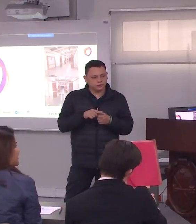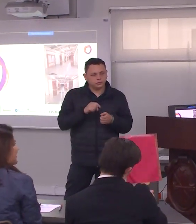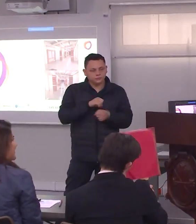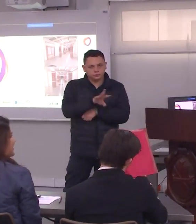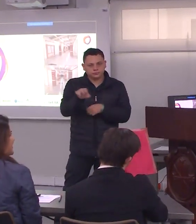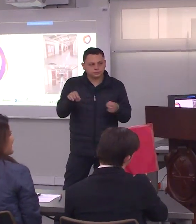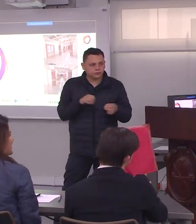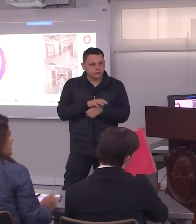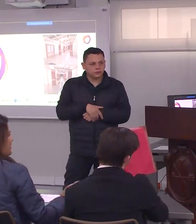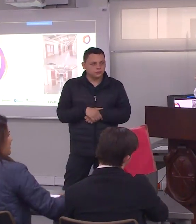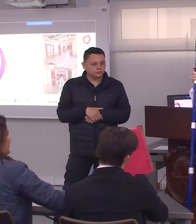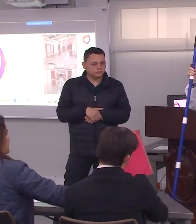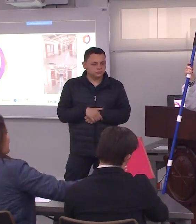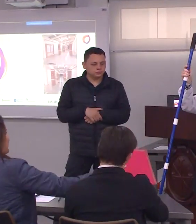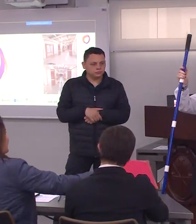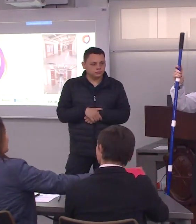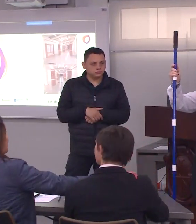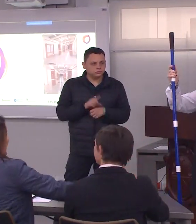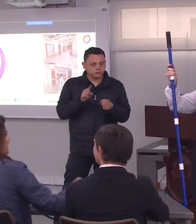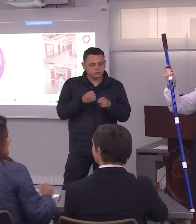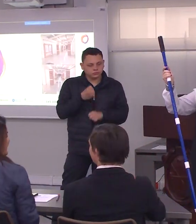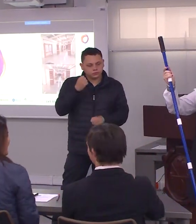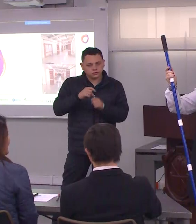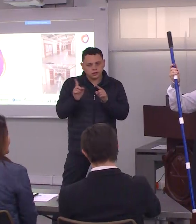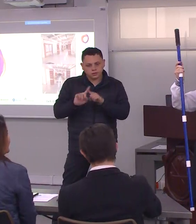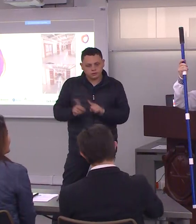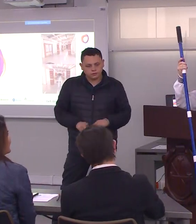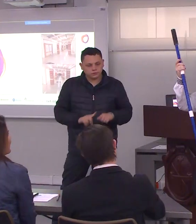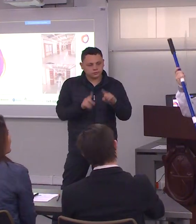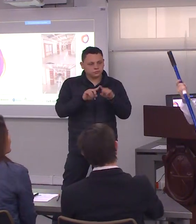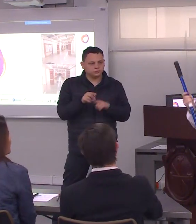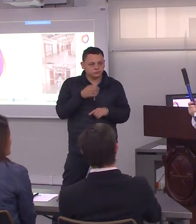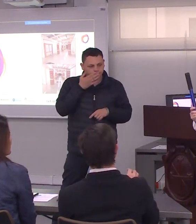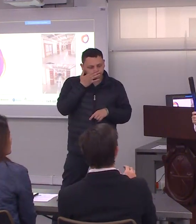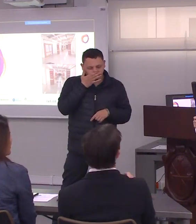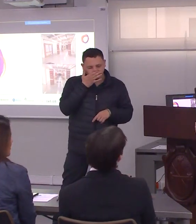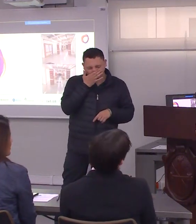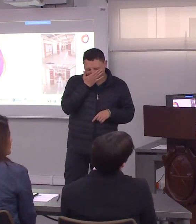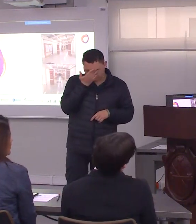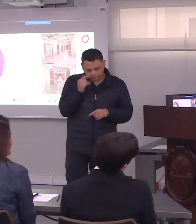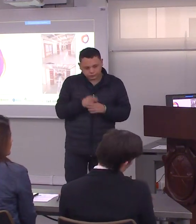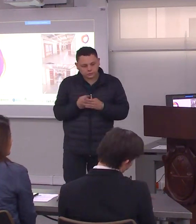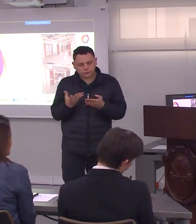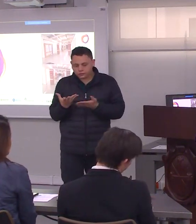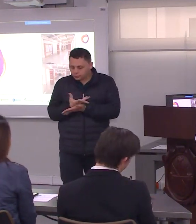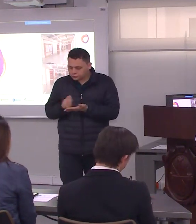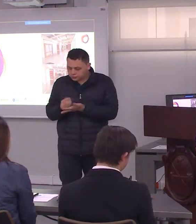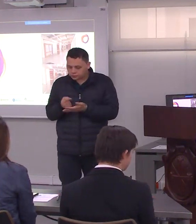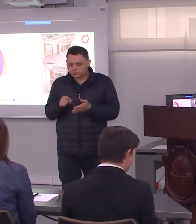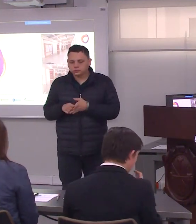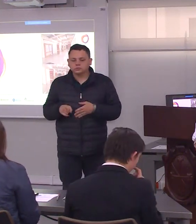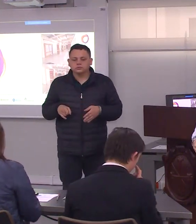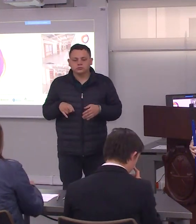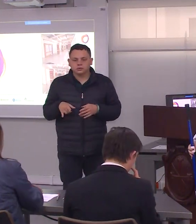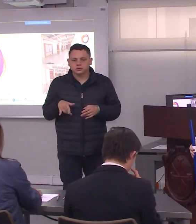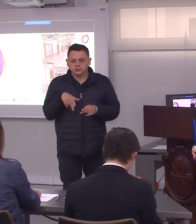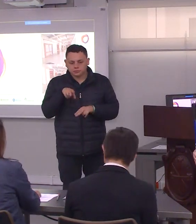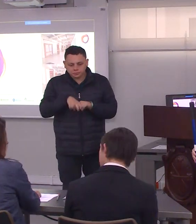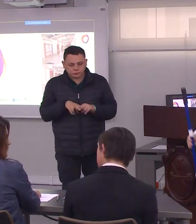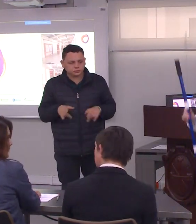poblaciones estamos haciendo dispositivos diferentes con elementos reciclados sillas caminadores